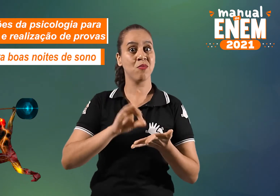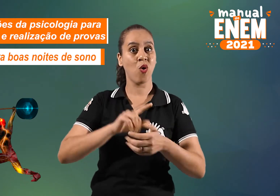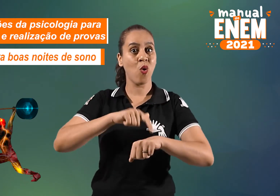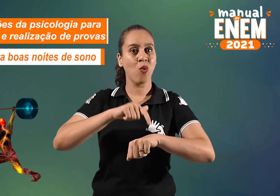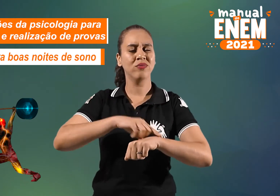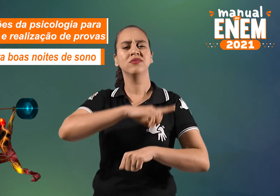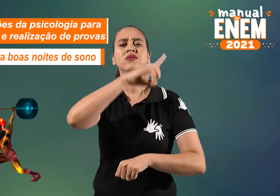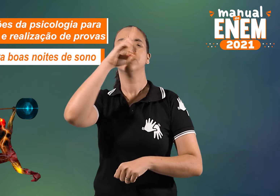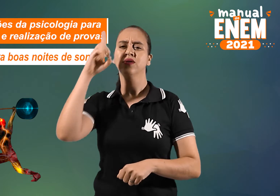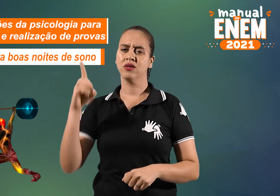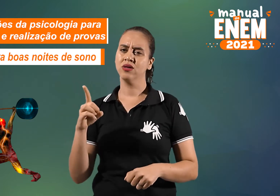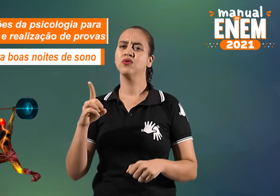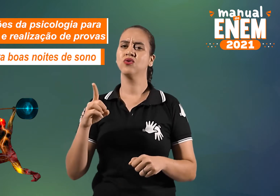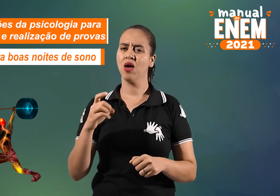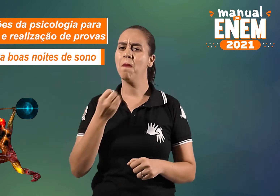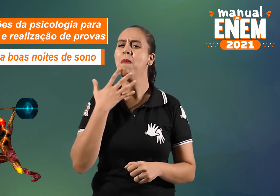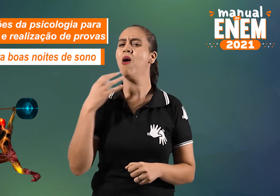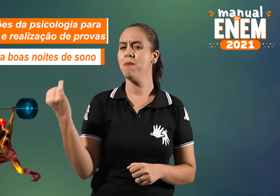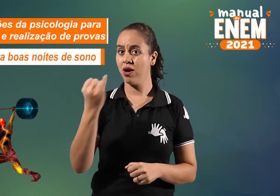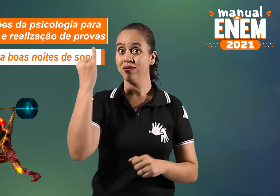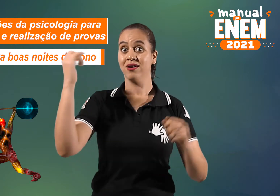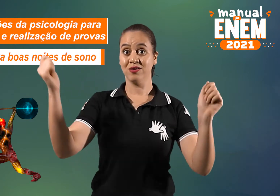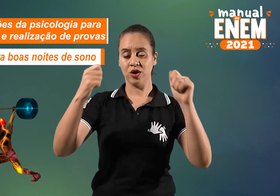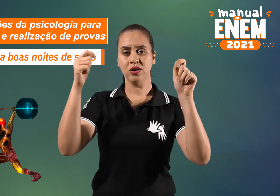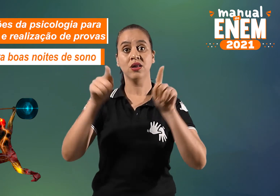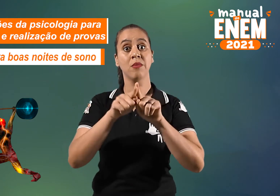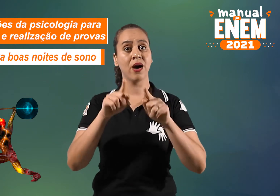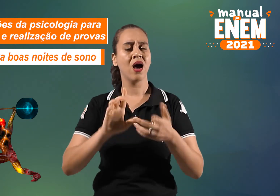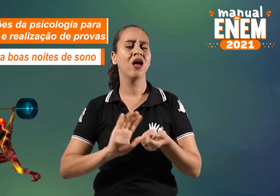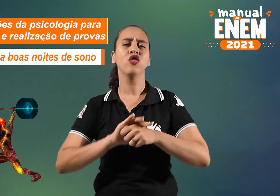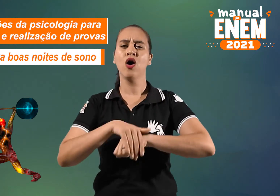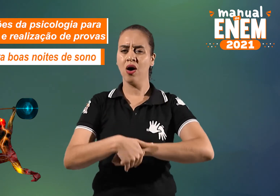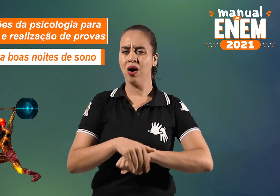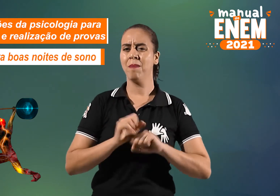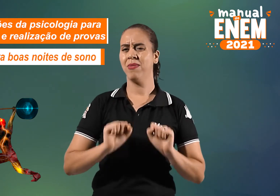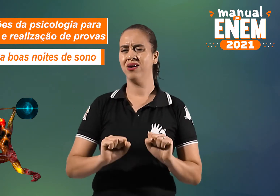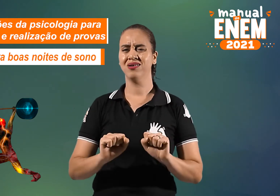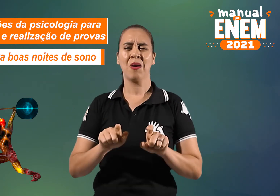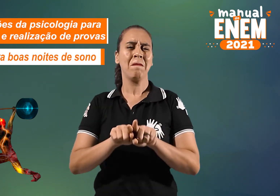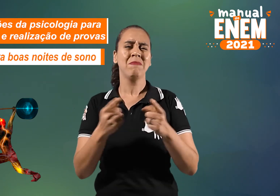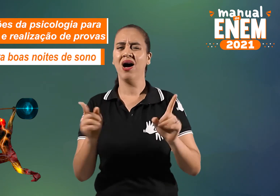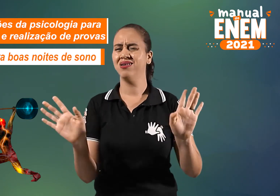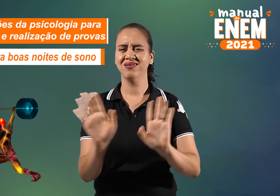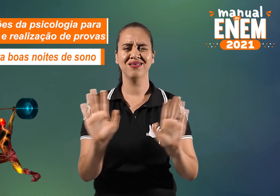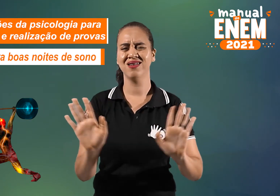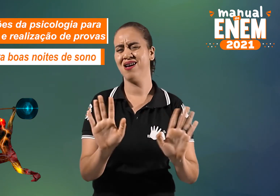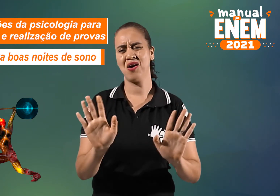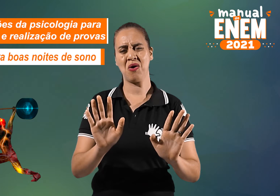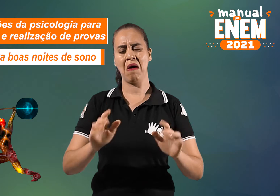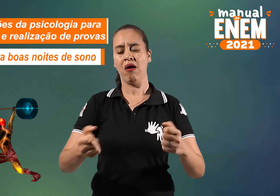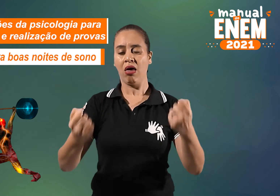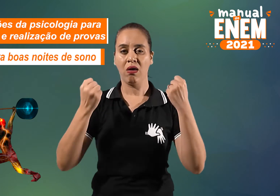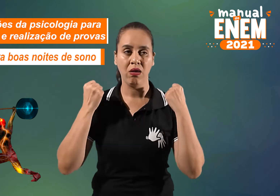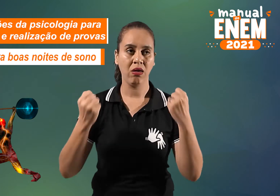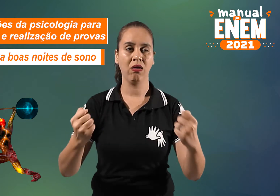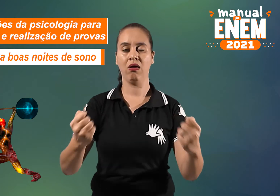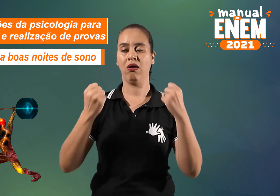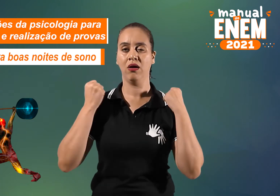durante o dia. Porém, se você pode fazê-los durante a noite, evite exercícios maçantes imediatamente antes de deitar.